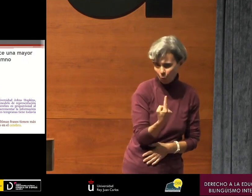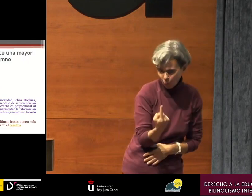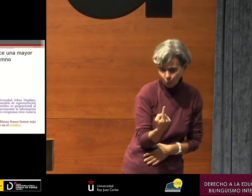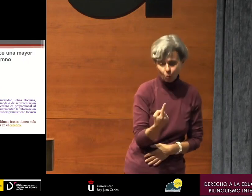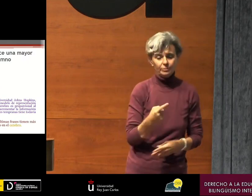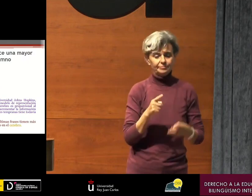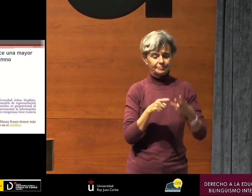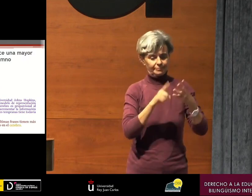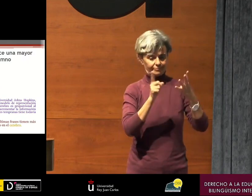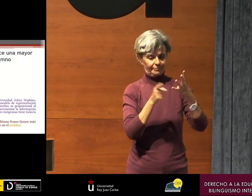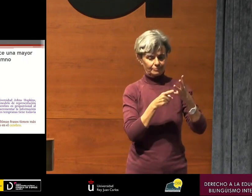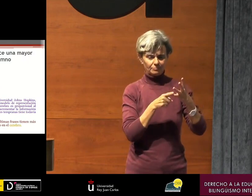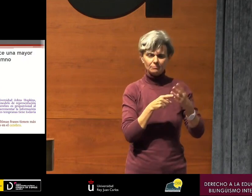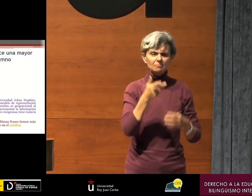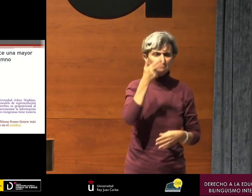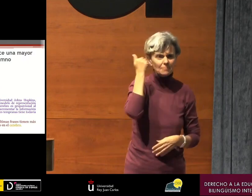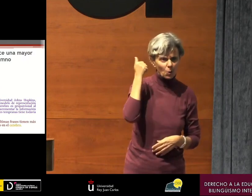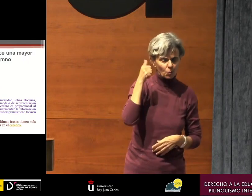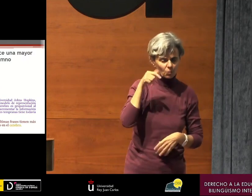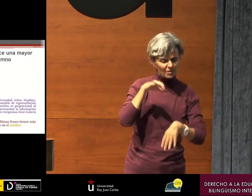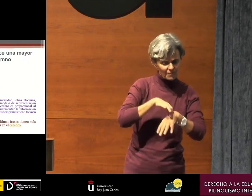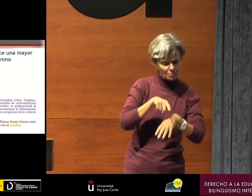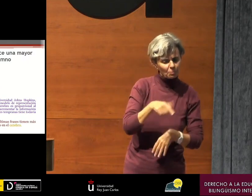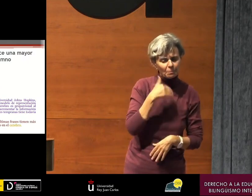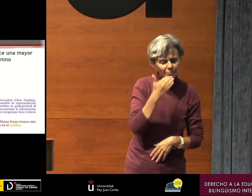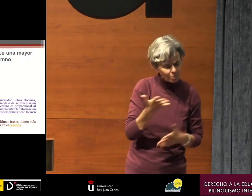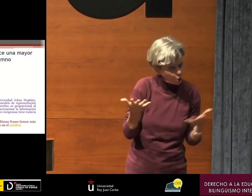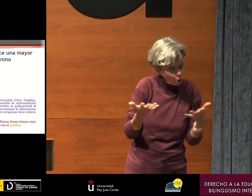entonces el compañero se encuentra triste, está solo.